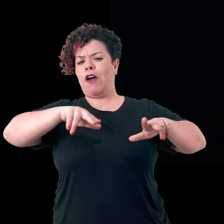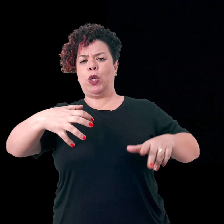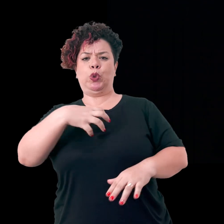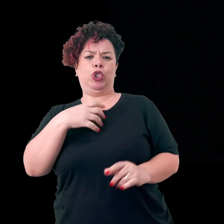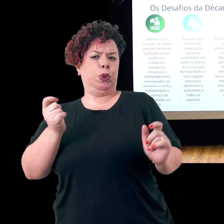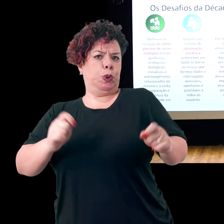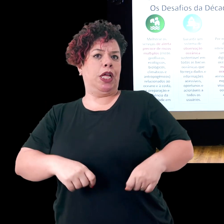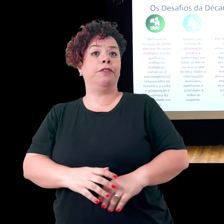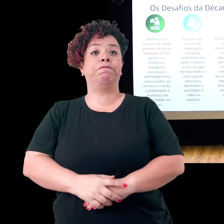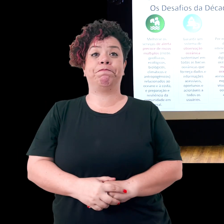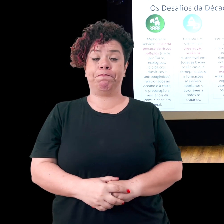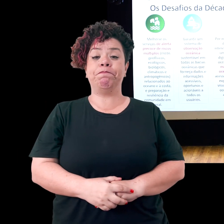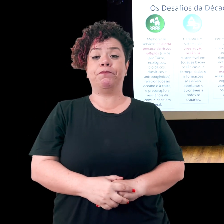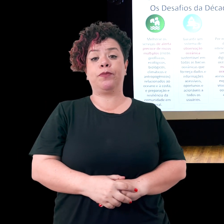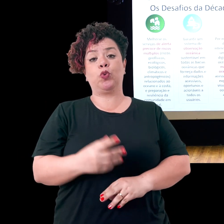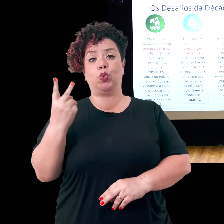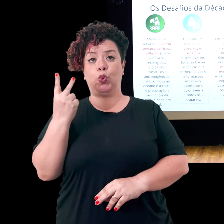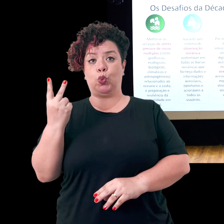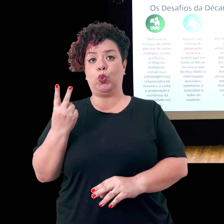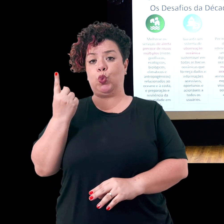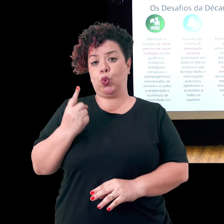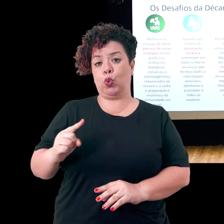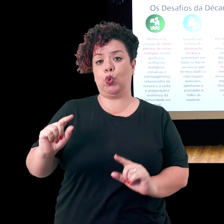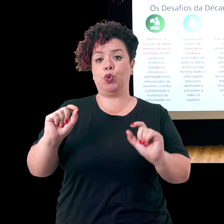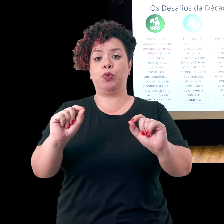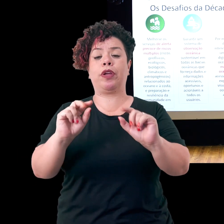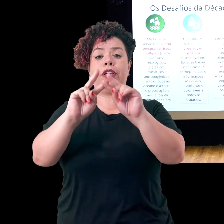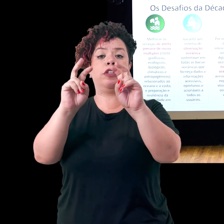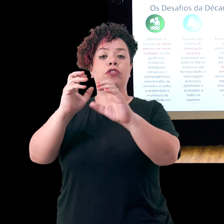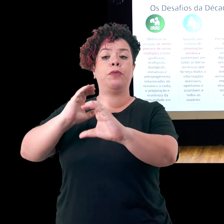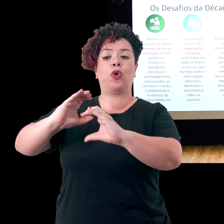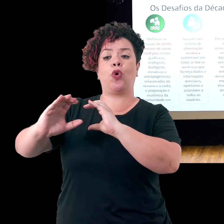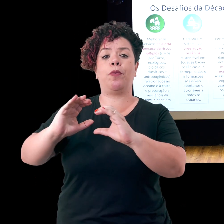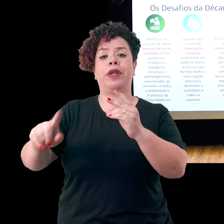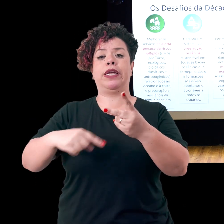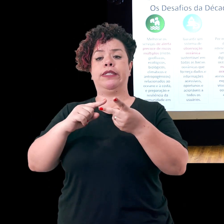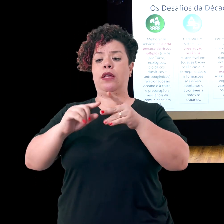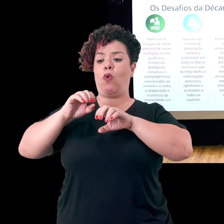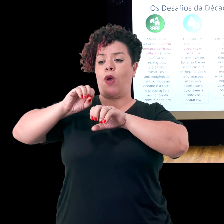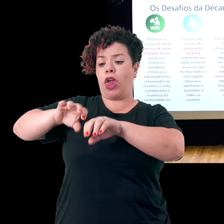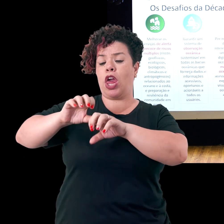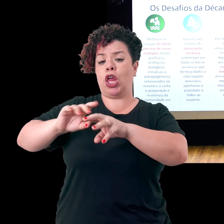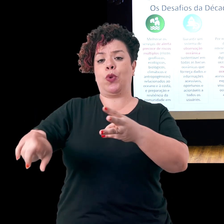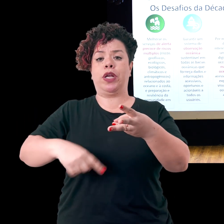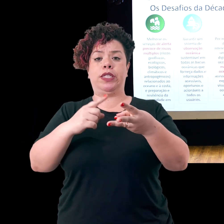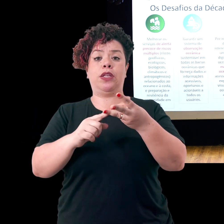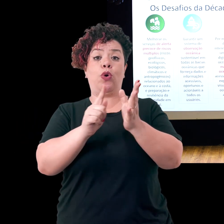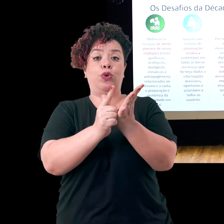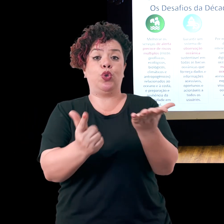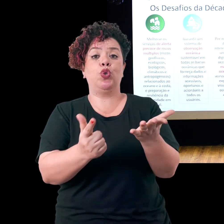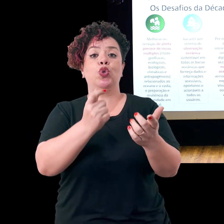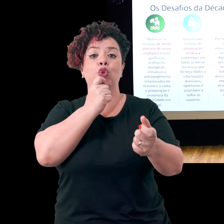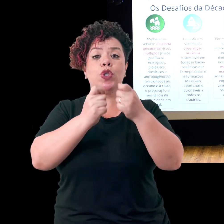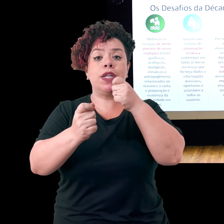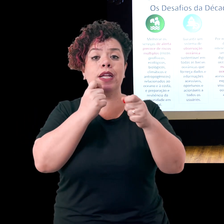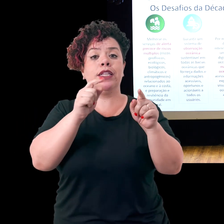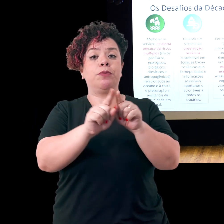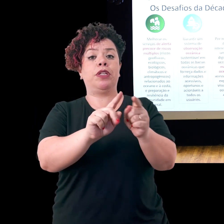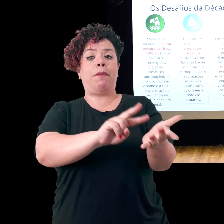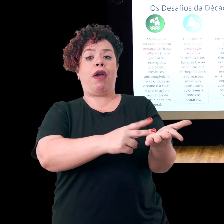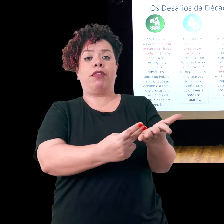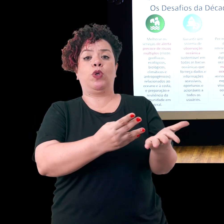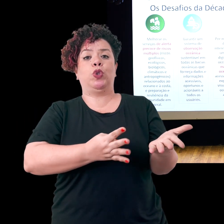variadas formas. E esses dois últimos têm a ver com comunicação, com educação, com jornalismo, com a